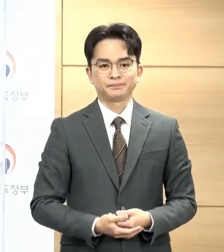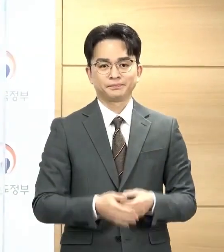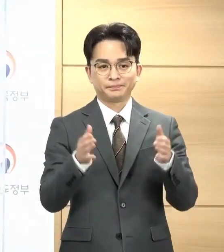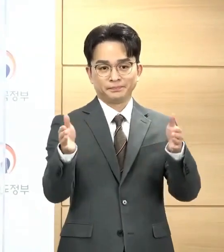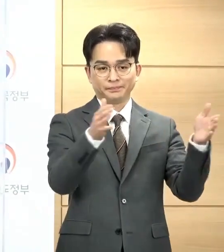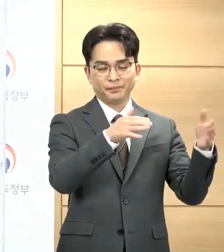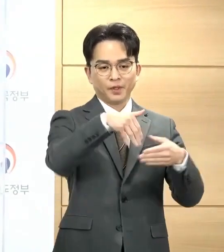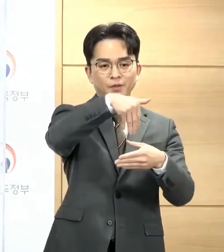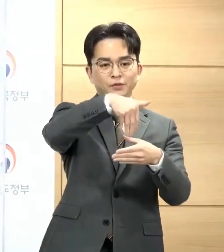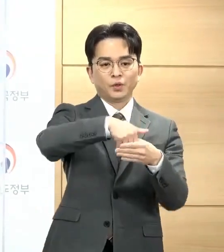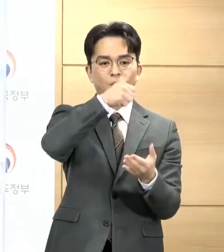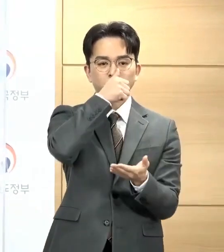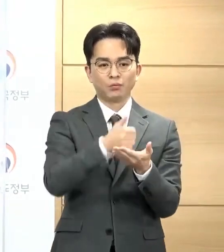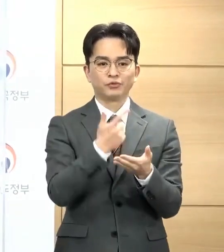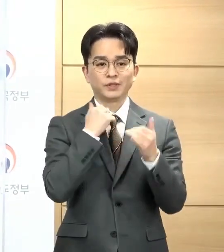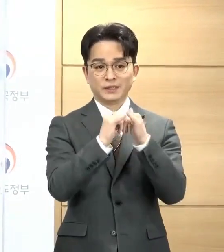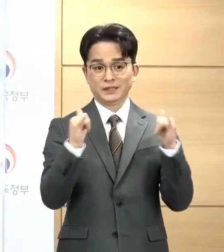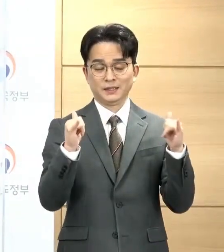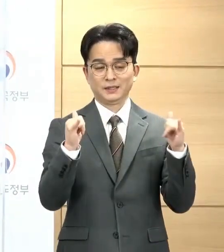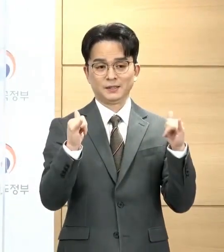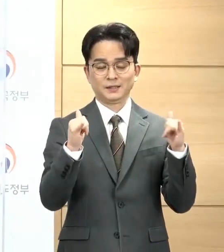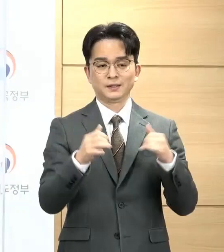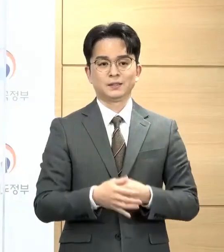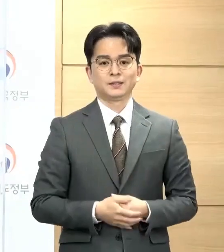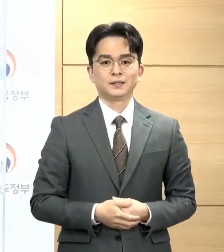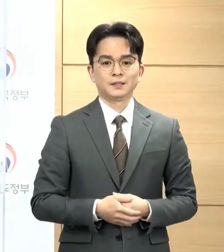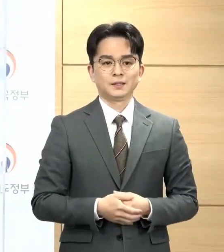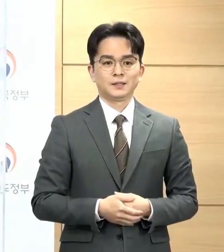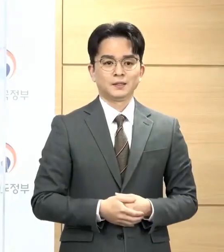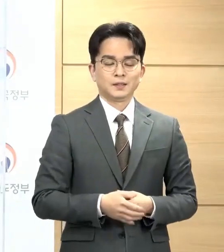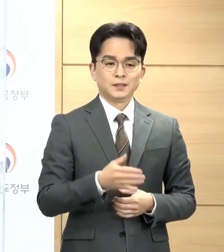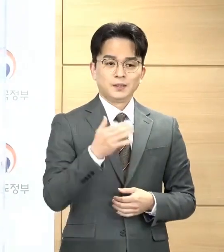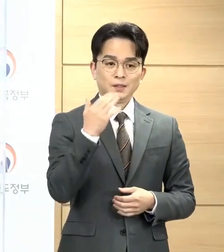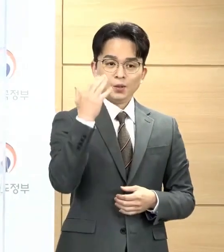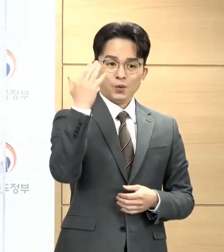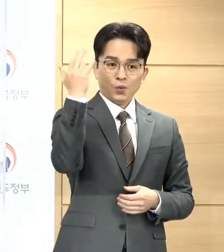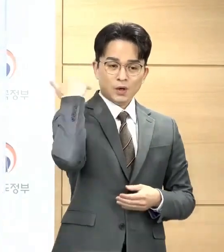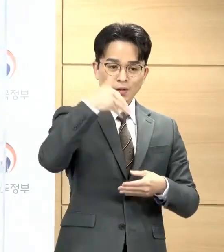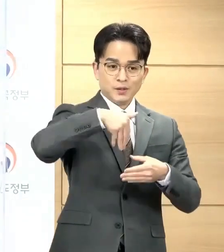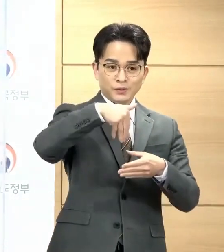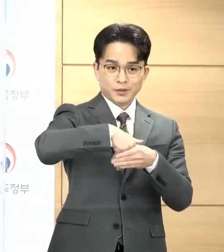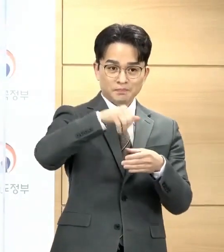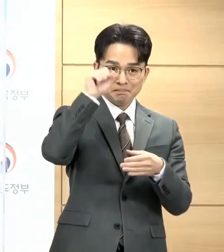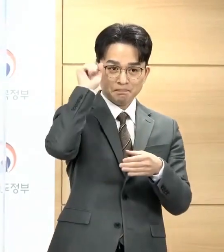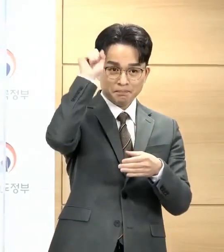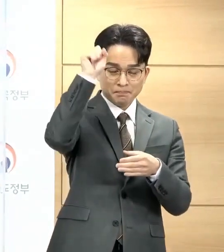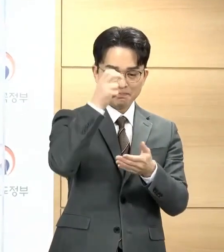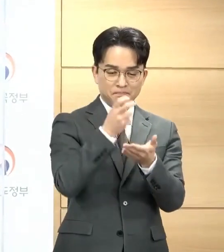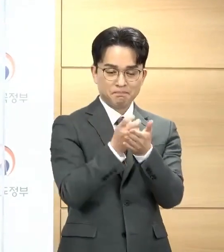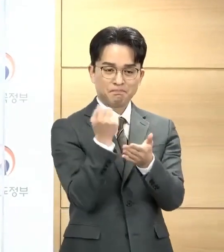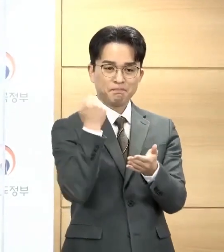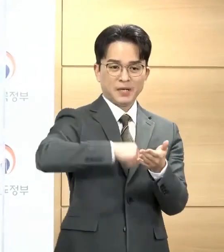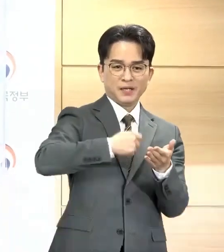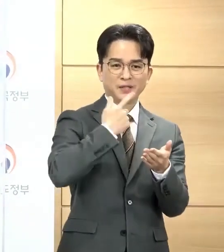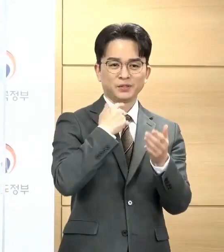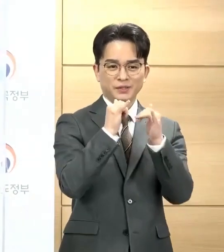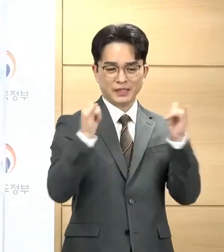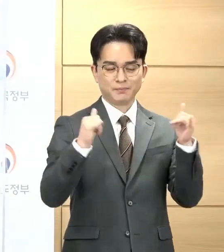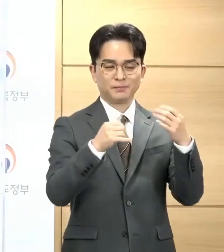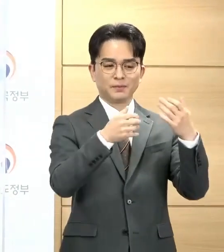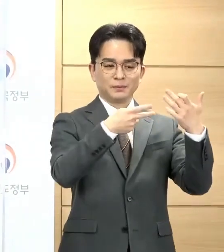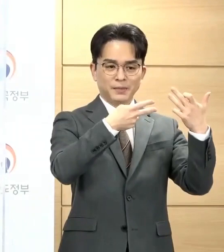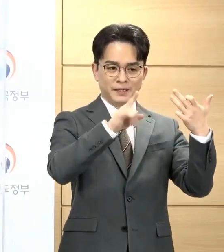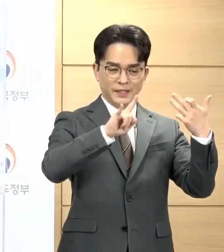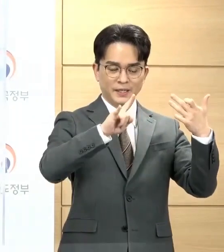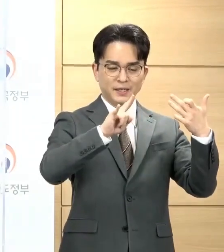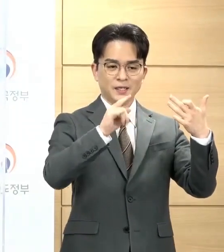다음으로 선거사범입니다 이미 동종선거에서 한 차례 이상 출마 제안에 불이익을 받은 제189대